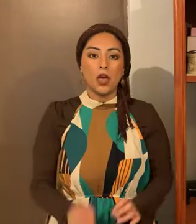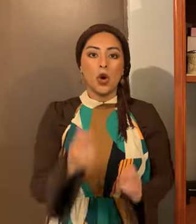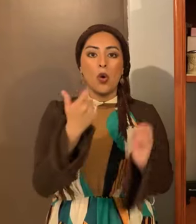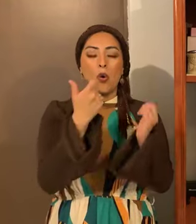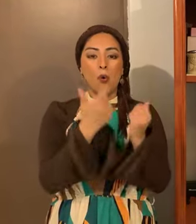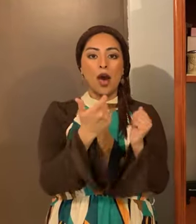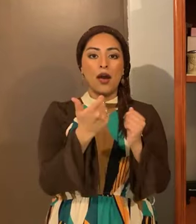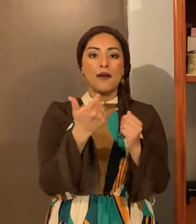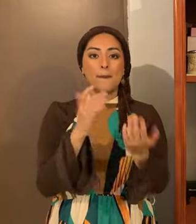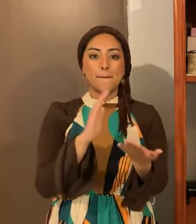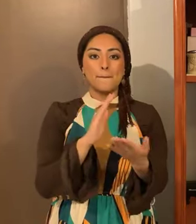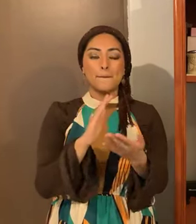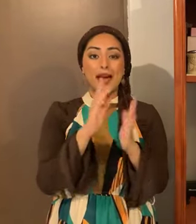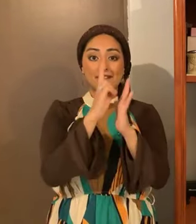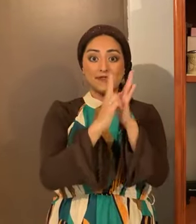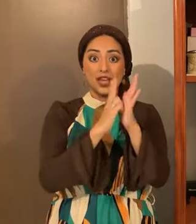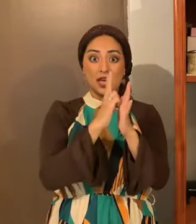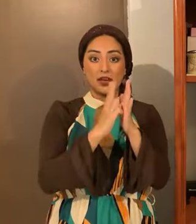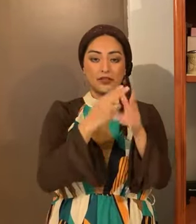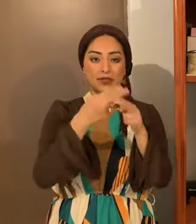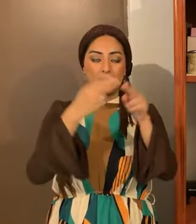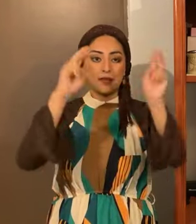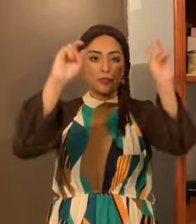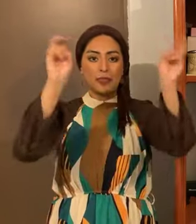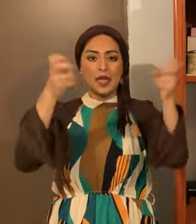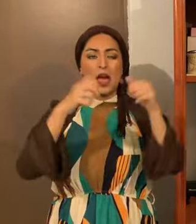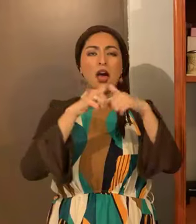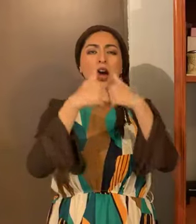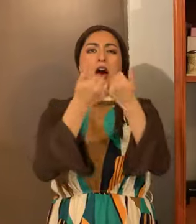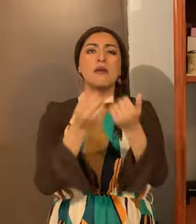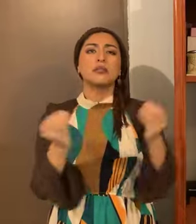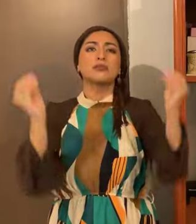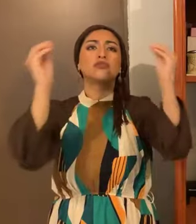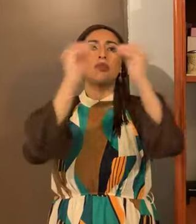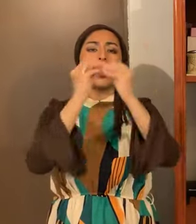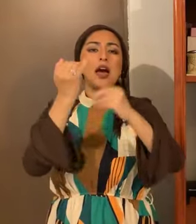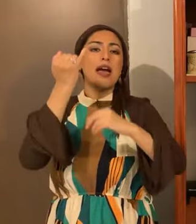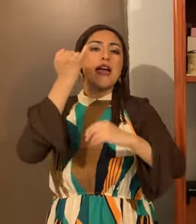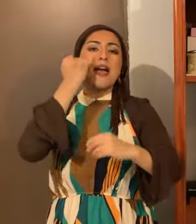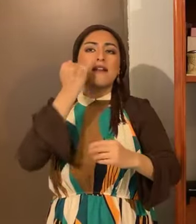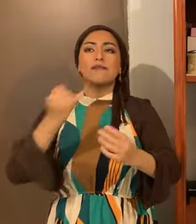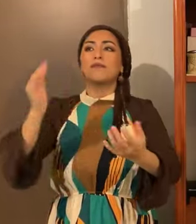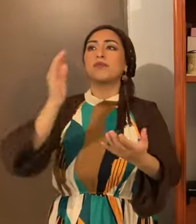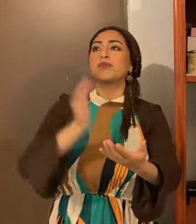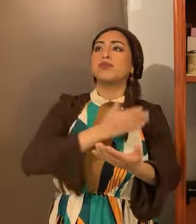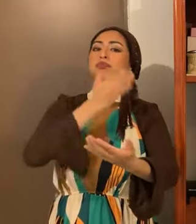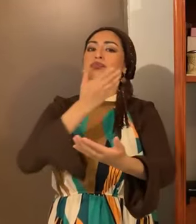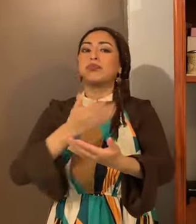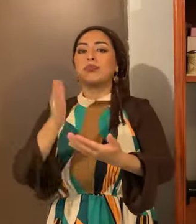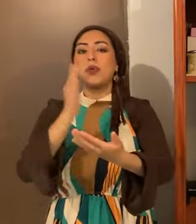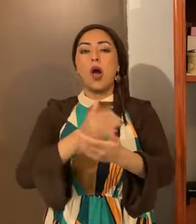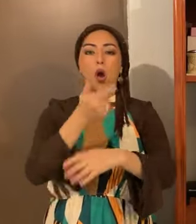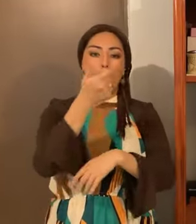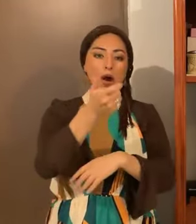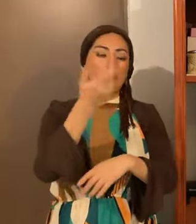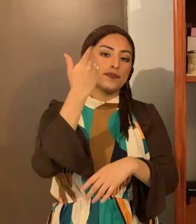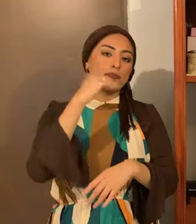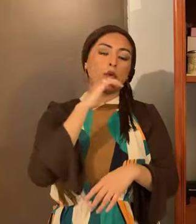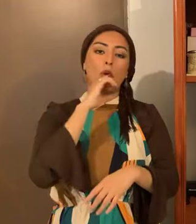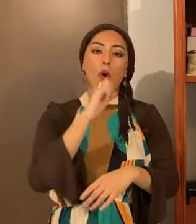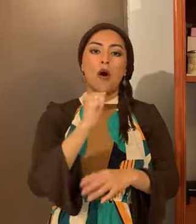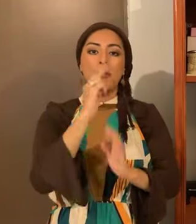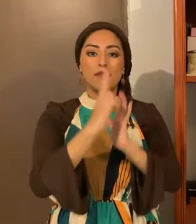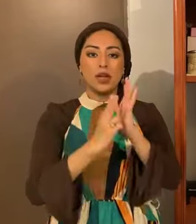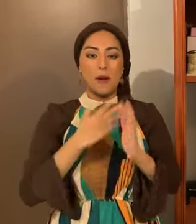vean cuánto más si es Jalel. Es un tema que grabó nuestro amado Naví Javier hace ya algunos años, es un tema muy